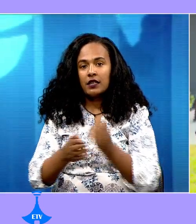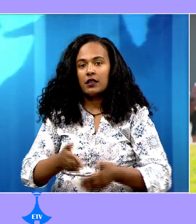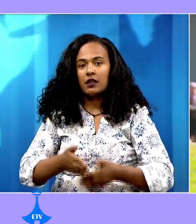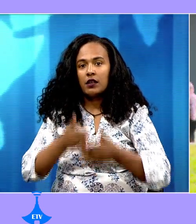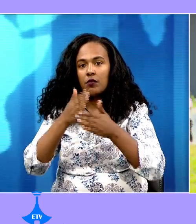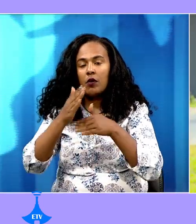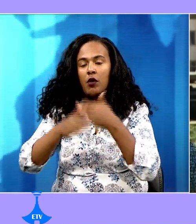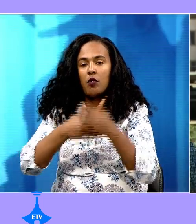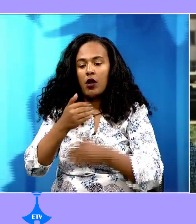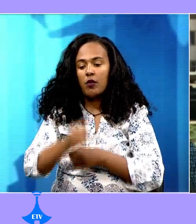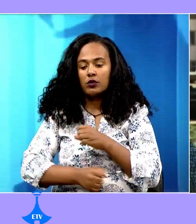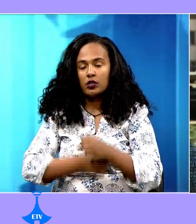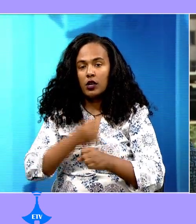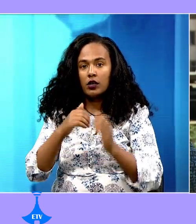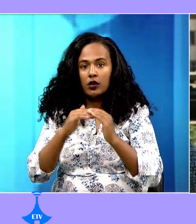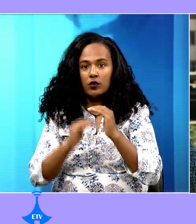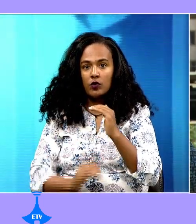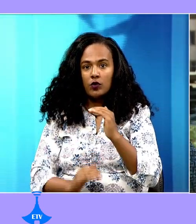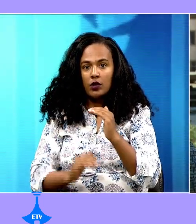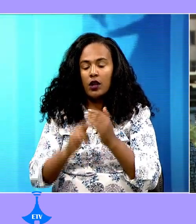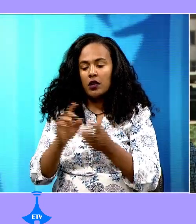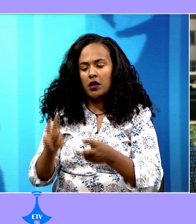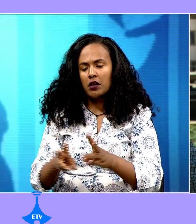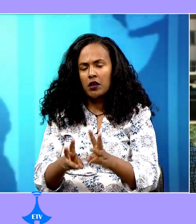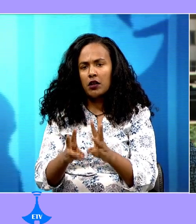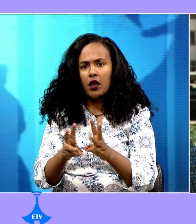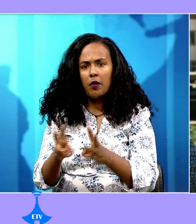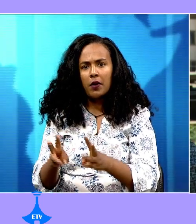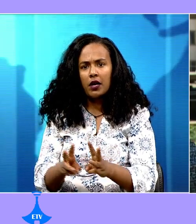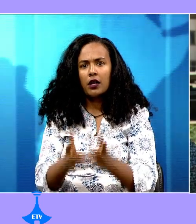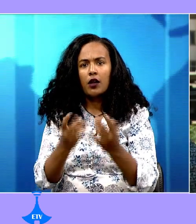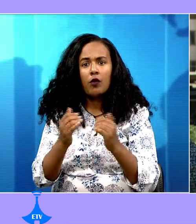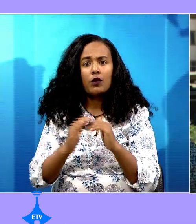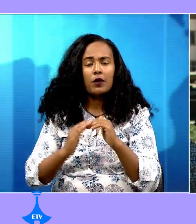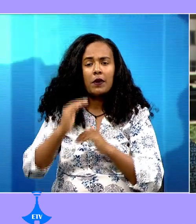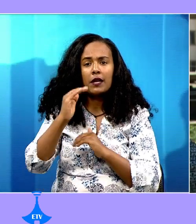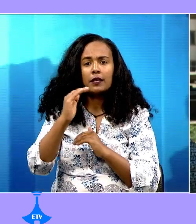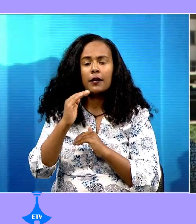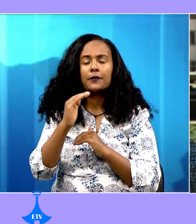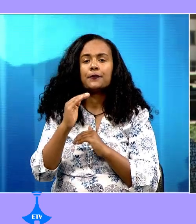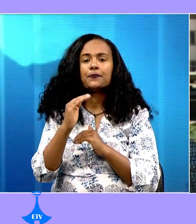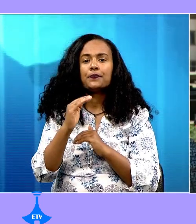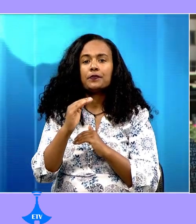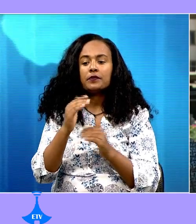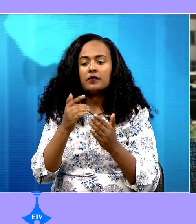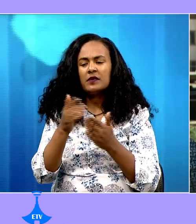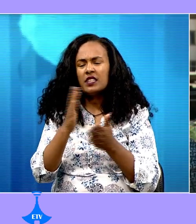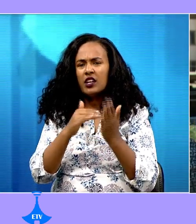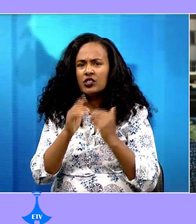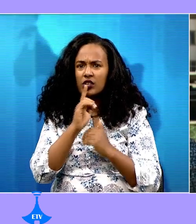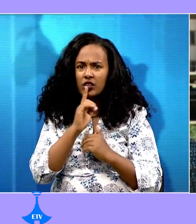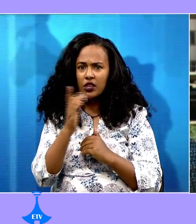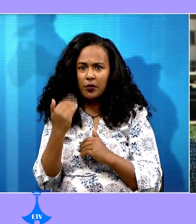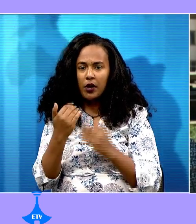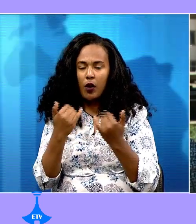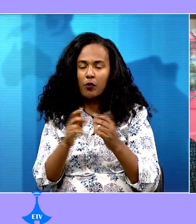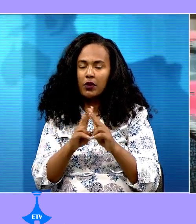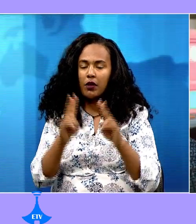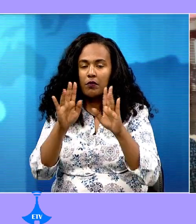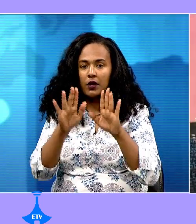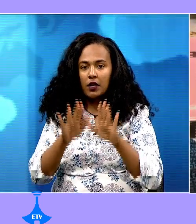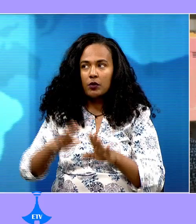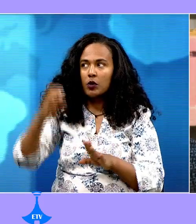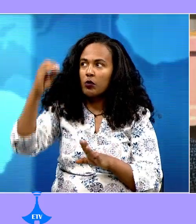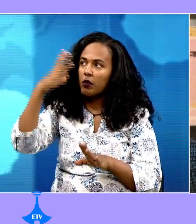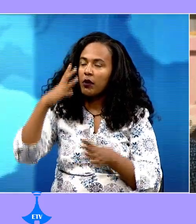መጨናነቅ ቀርፎልናል። አብዛኛው ሰው እግረኛ መንገድ በጣም ይቸገር ነበር። አሁን የበለጠ በጣም አማሪ ሁኔታ ተሰራው። በጣም እጅግ በሚገርም ነው። መብራትም